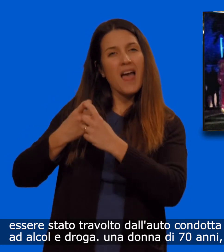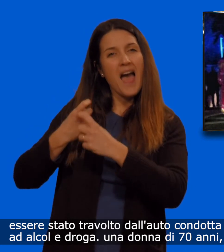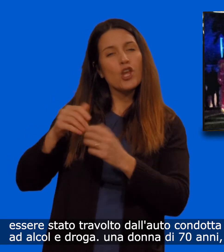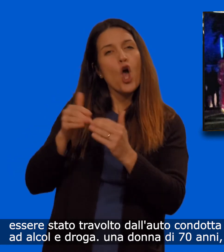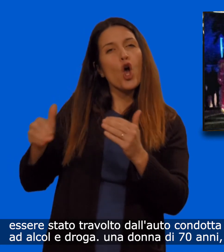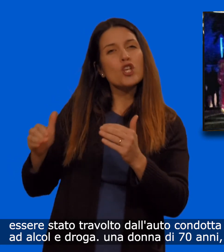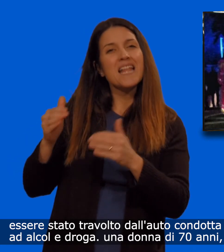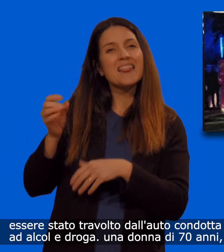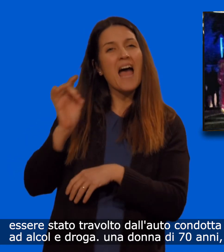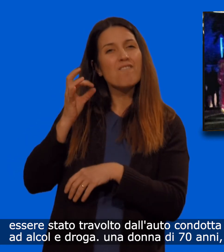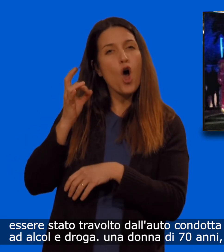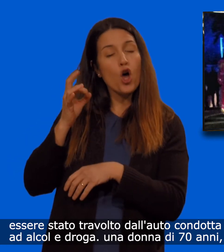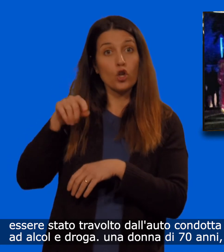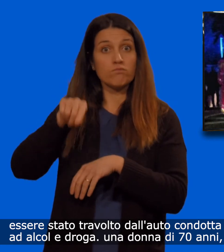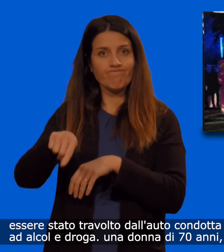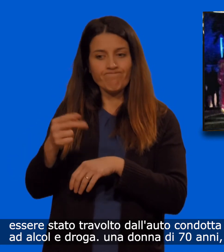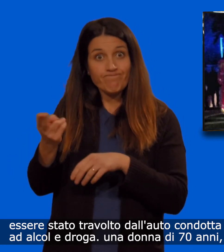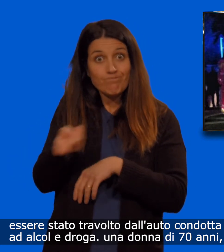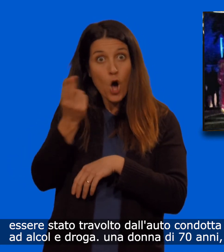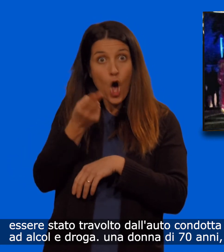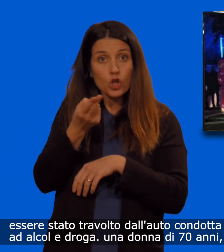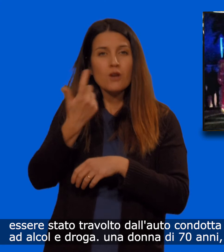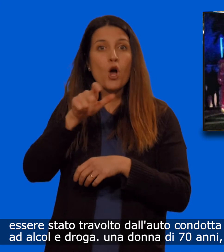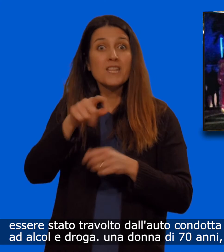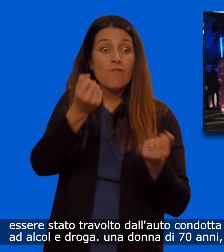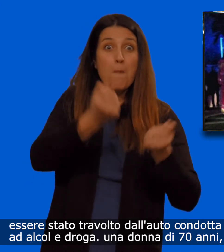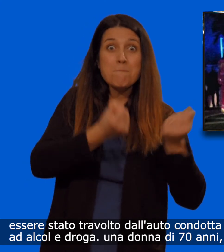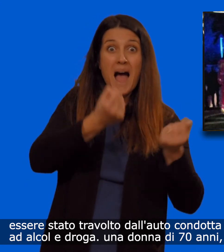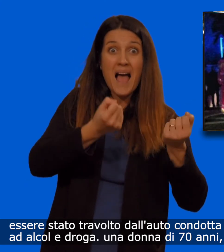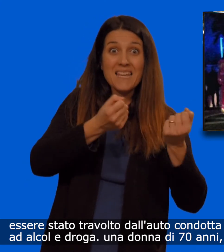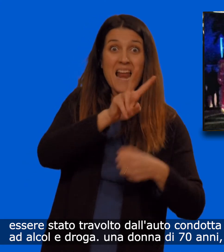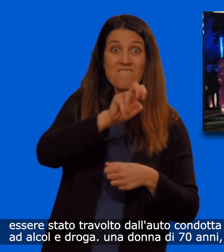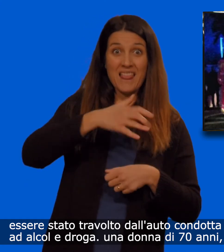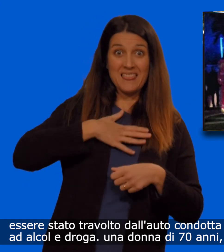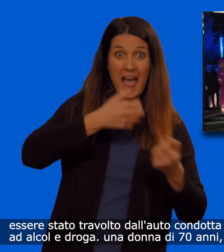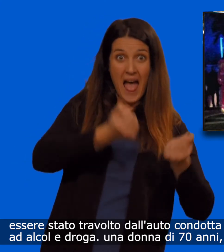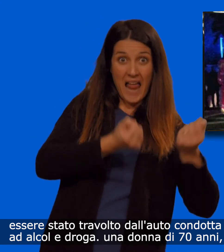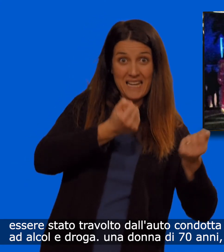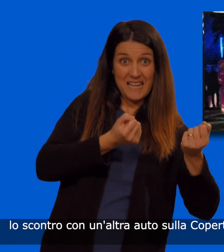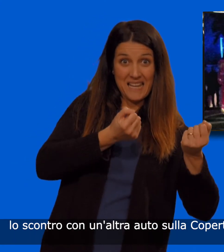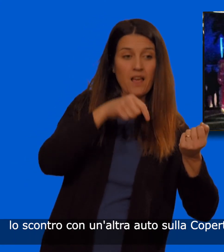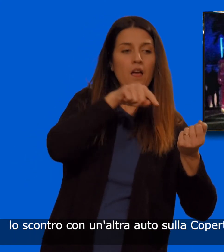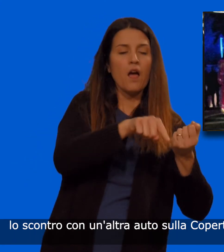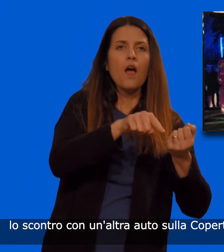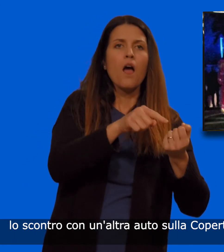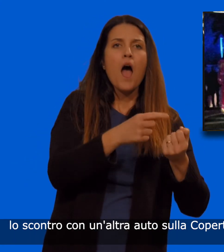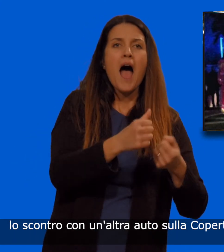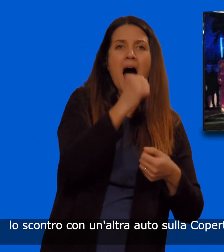ad alcol e droga. Una donna di 70 anni invece è morta dopo lo scontro con un'altra auto